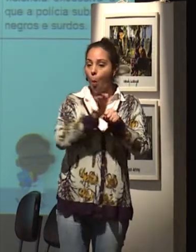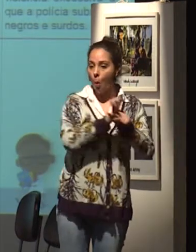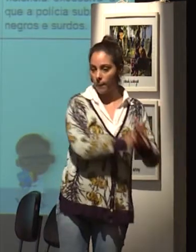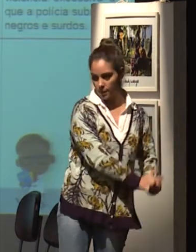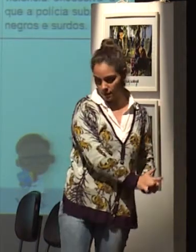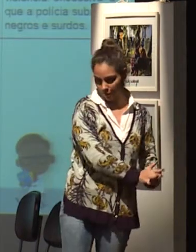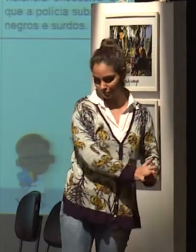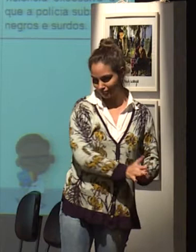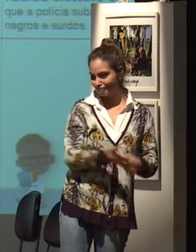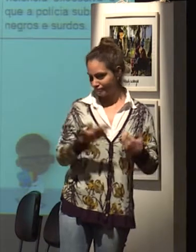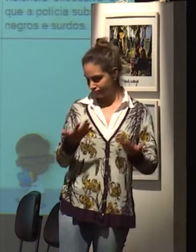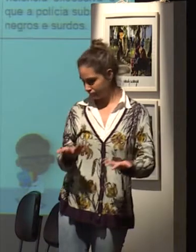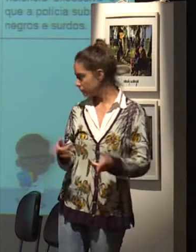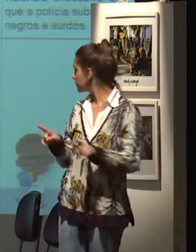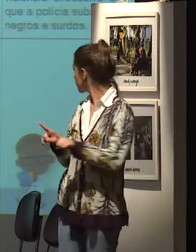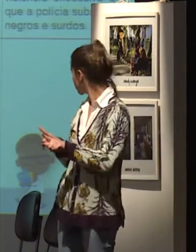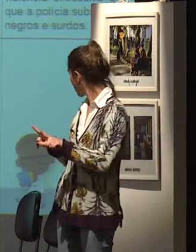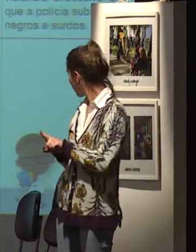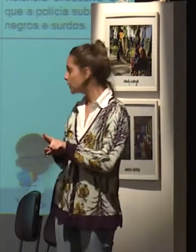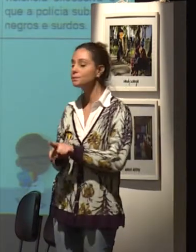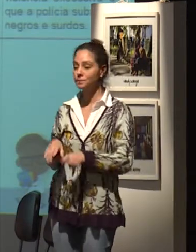baixo, mostrando a opressão que exerce sobre as pessoas.